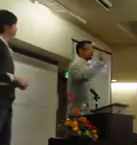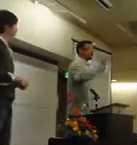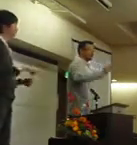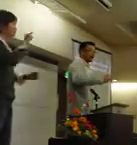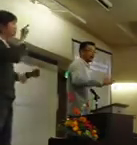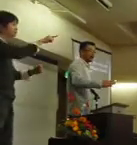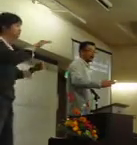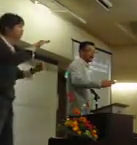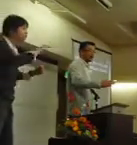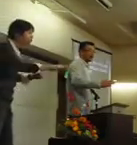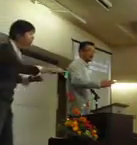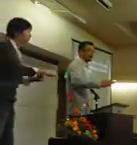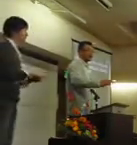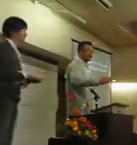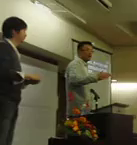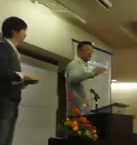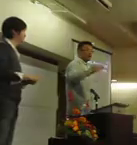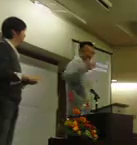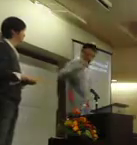その子が